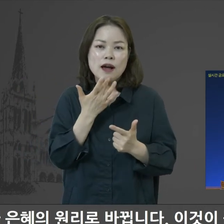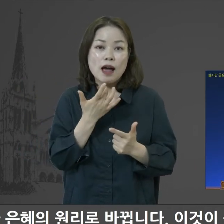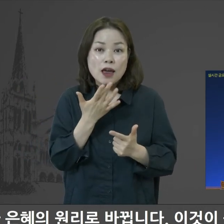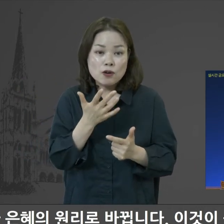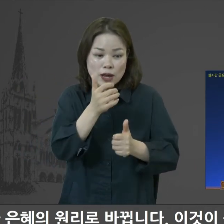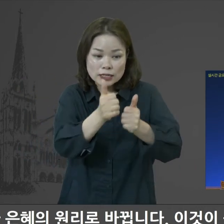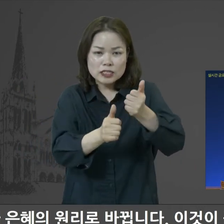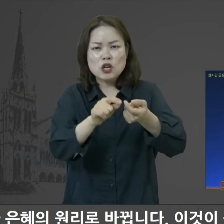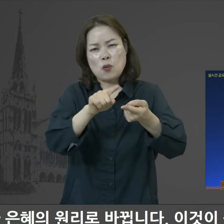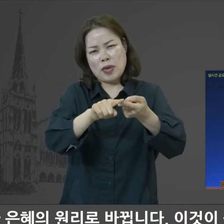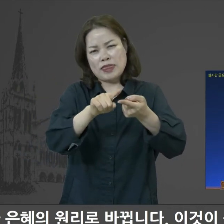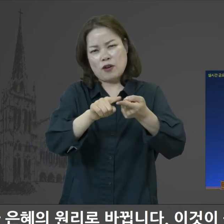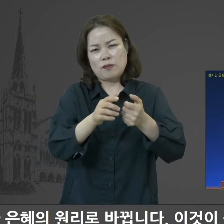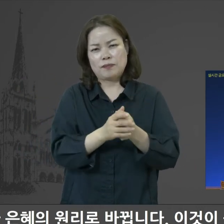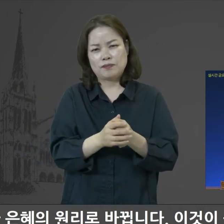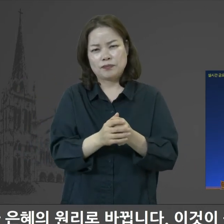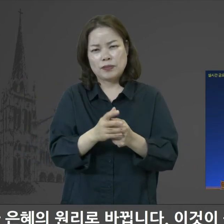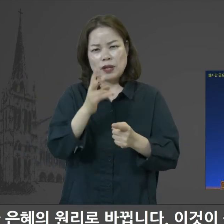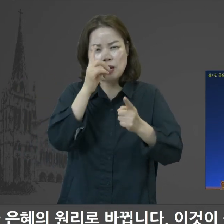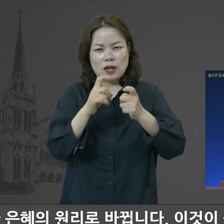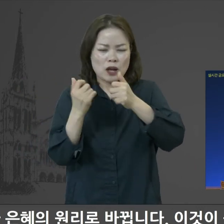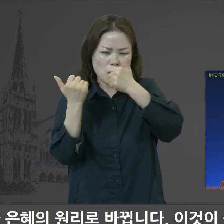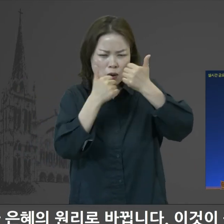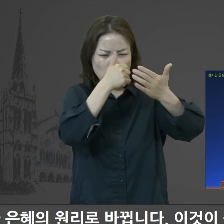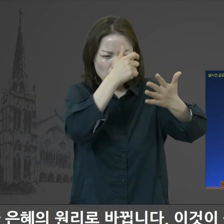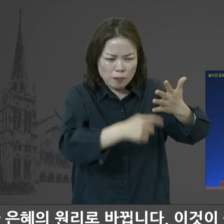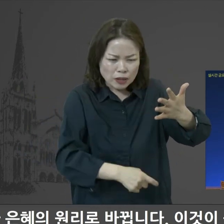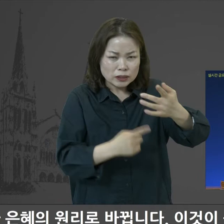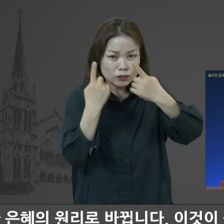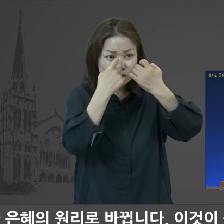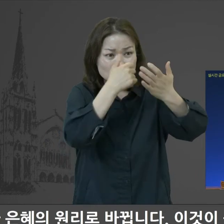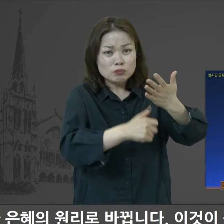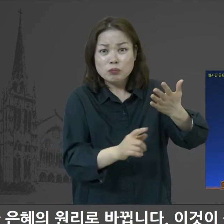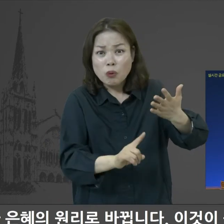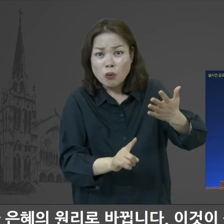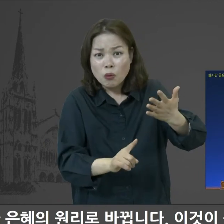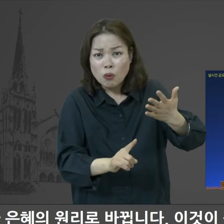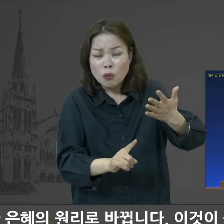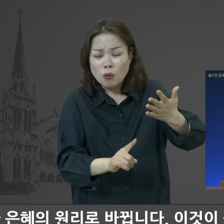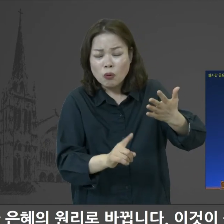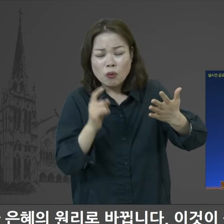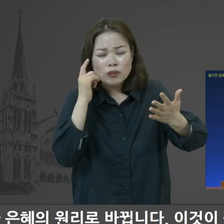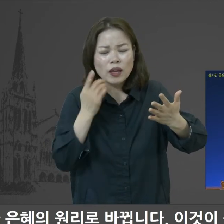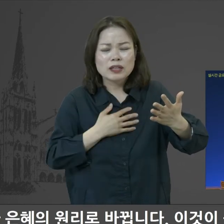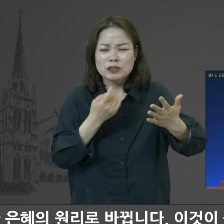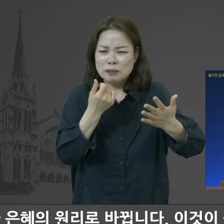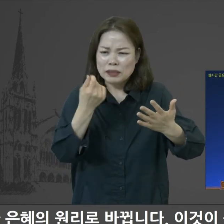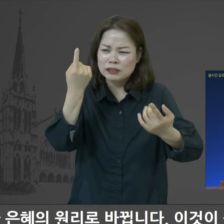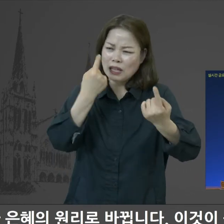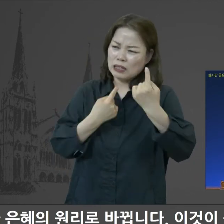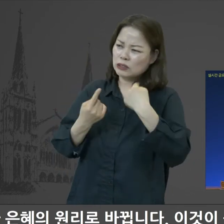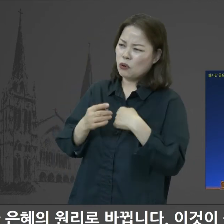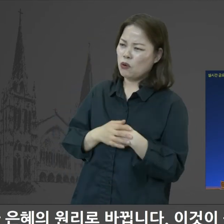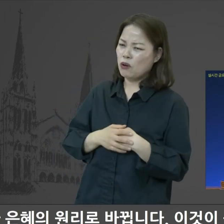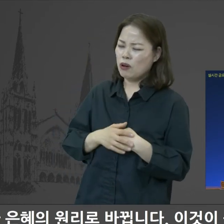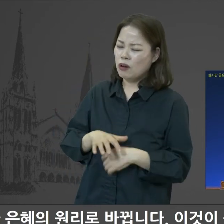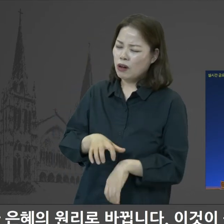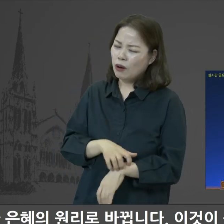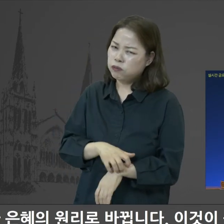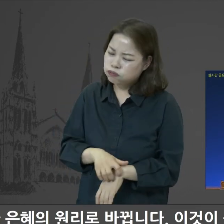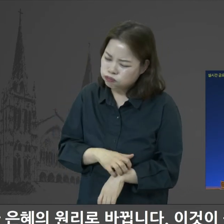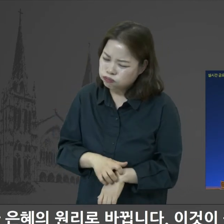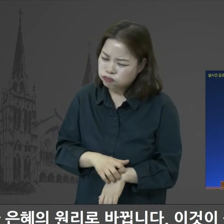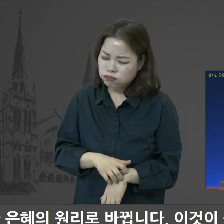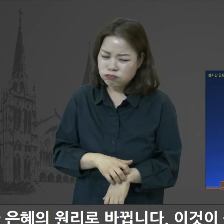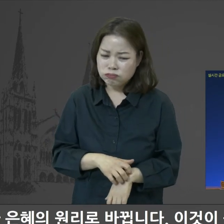시험 말씀드렸죠. 우리가 시험에 드는 원리가 많이 뭡니까? 내가 받은 작은 상처, 내가 느끼는 작은 불편,